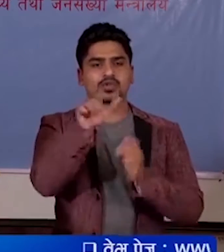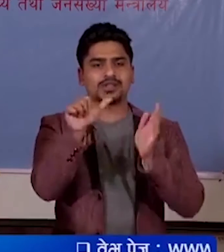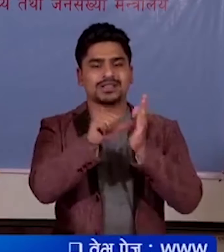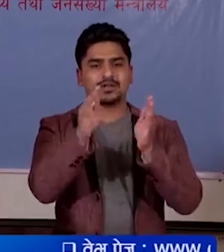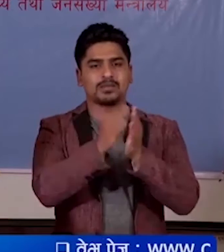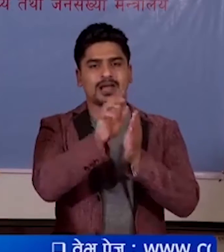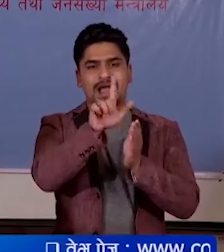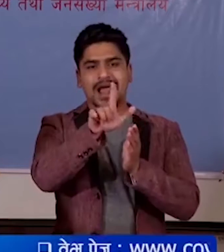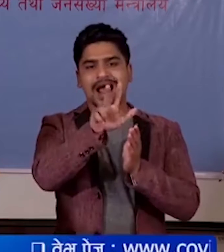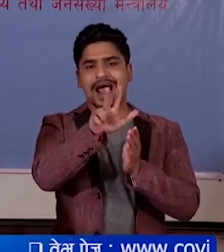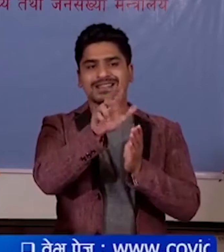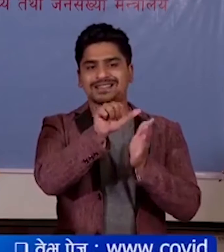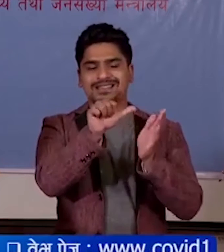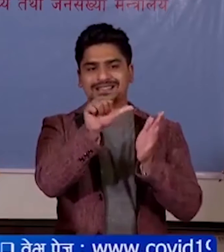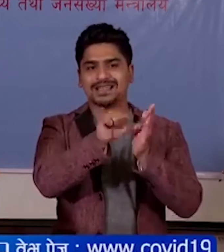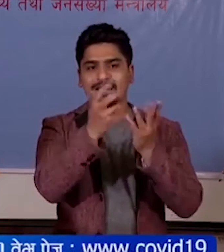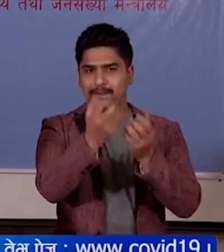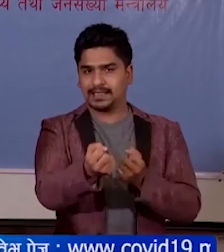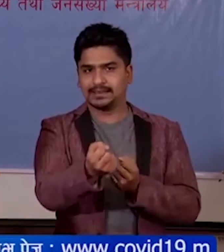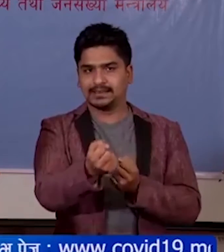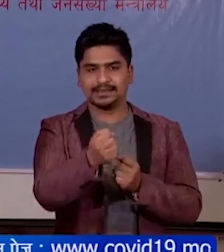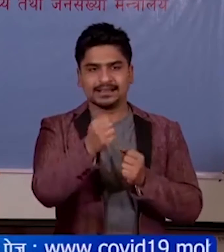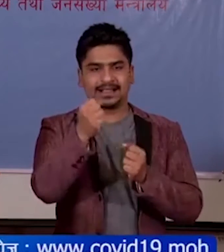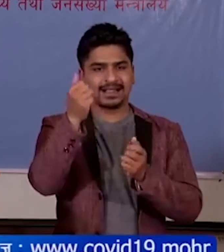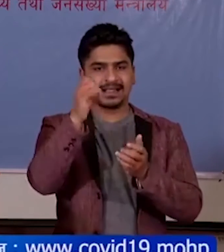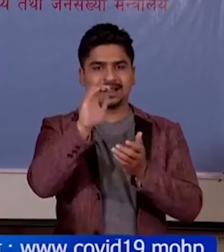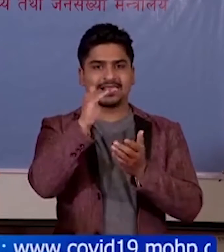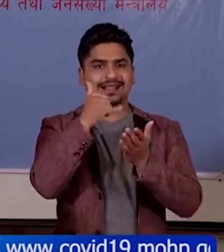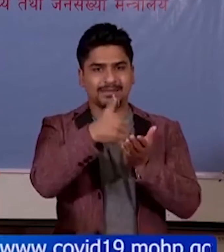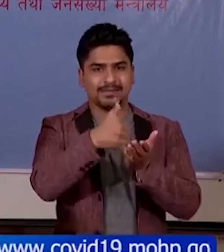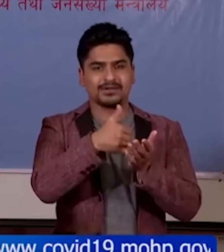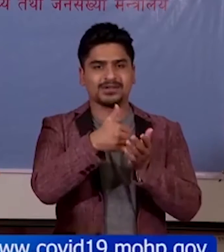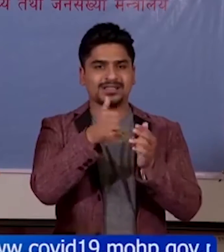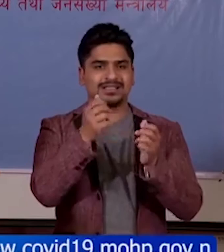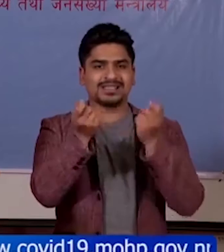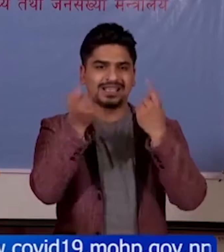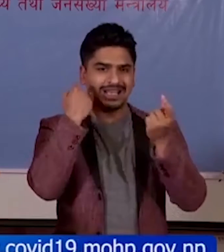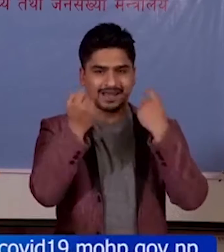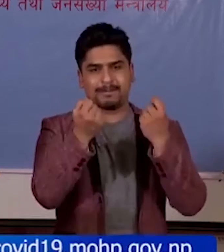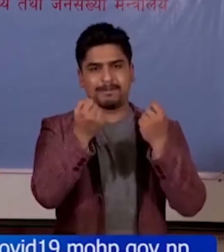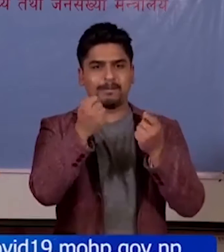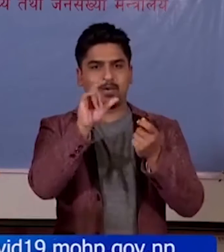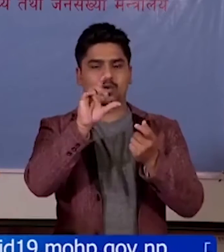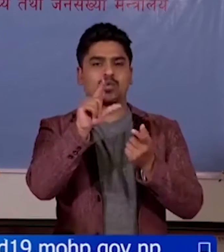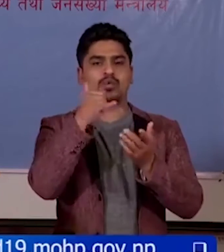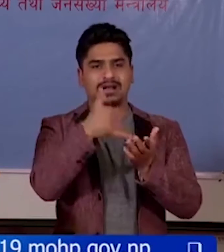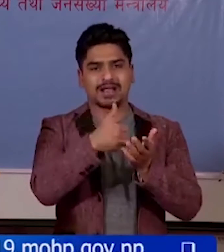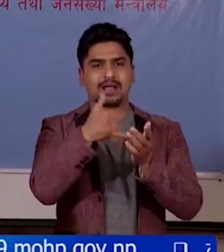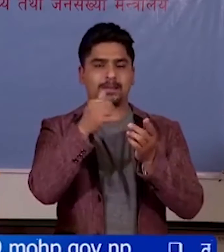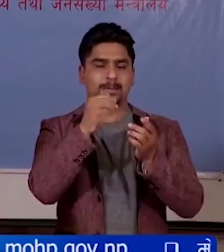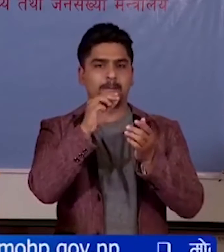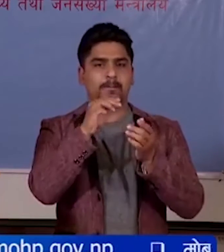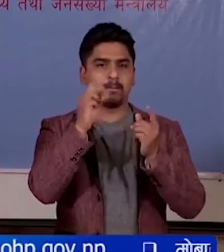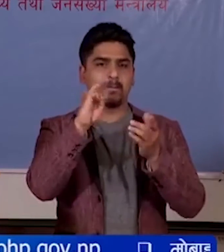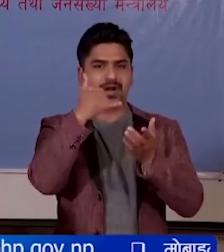77 जिल्लाका जम्मा 8 जिल्ला बाँकी छन्। ताप्लेजुङ, इलाम, ओखलढुङ्गा, खोटाङ, सोलुखुम्बु, मनाङ, रुकुम